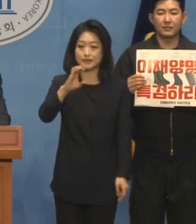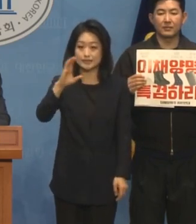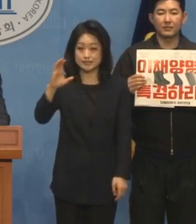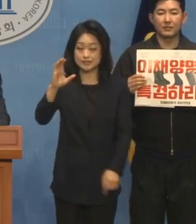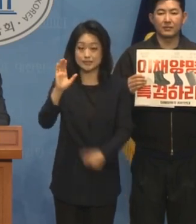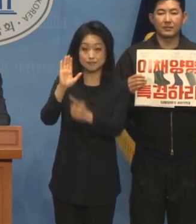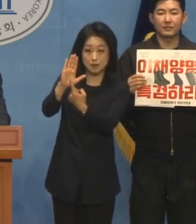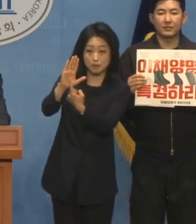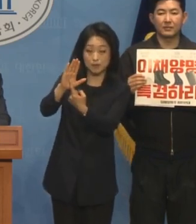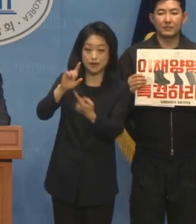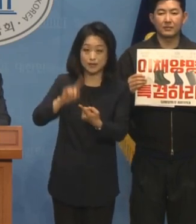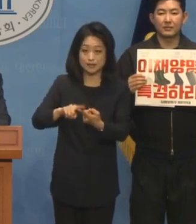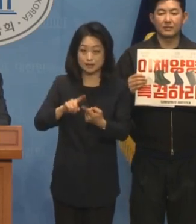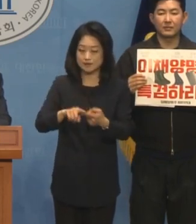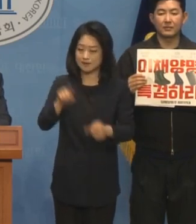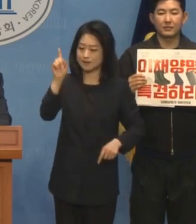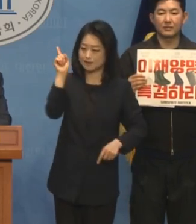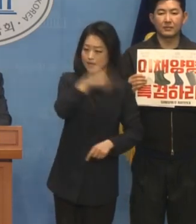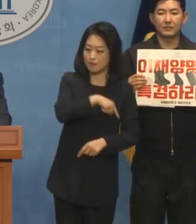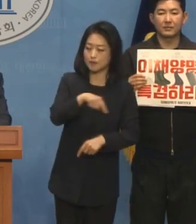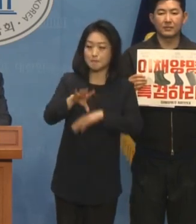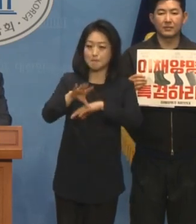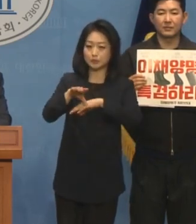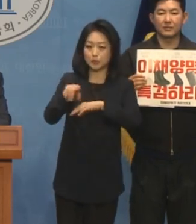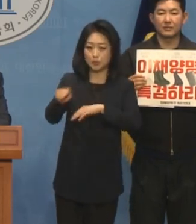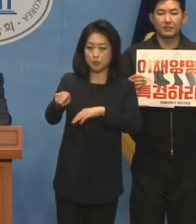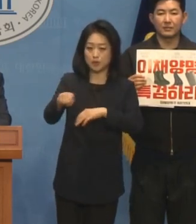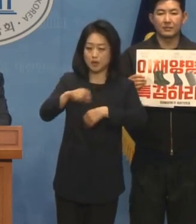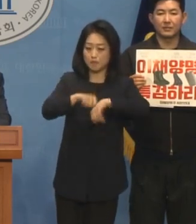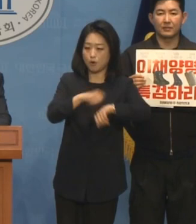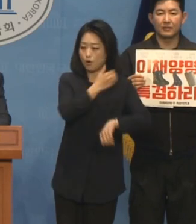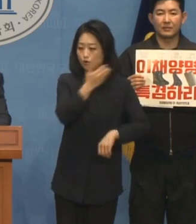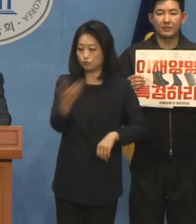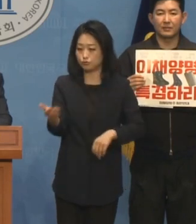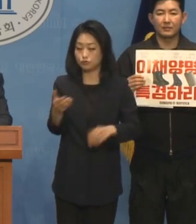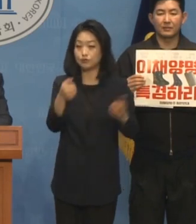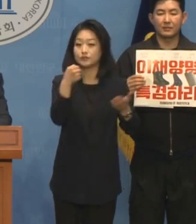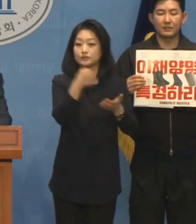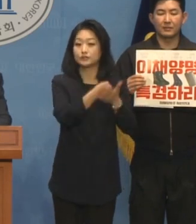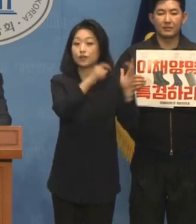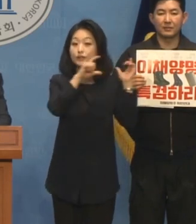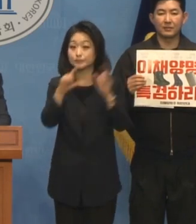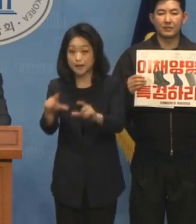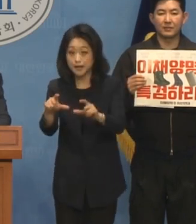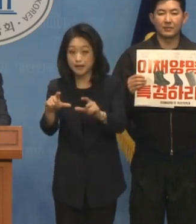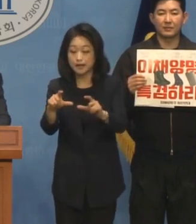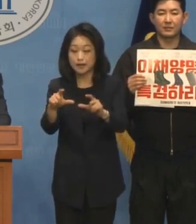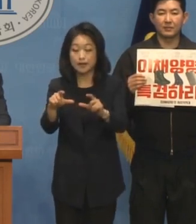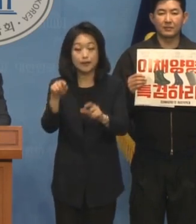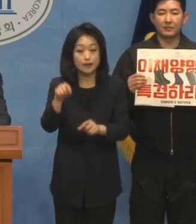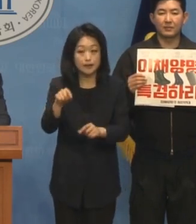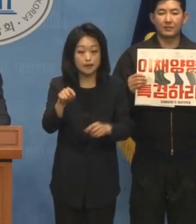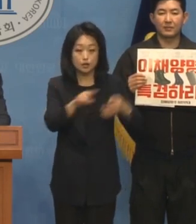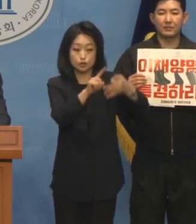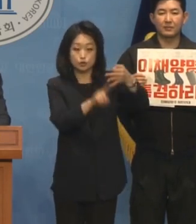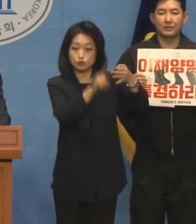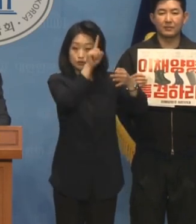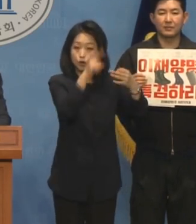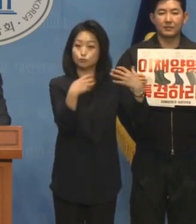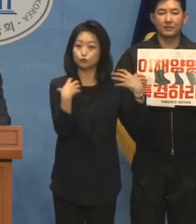기적인 편파 방송이 라면서 관계자 징계를 결정했습니다 이번 징계는 윤성열